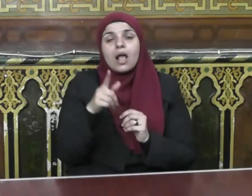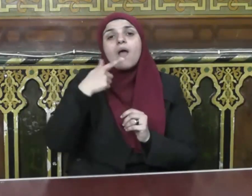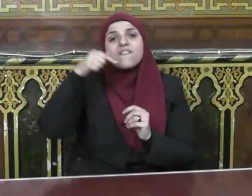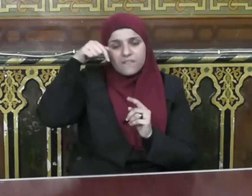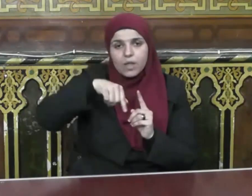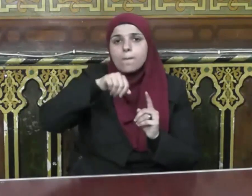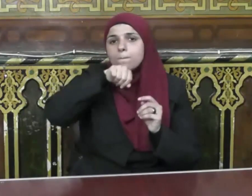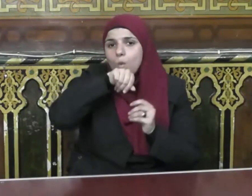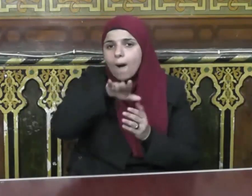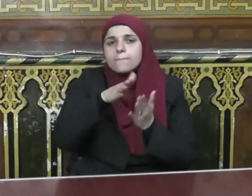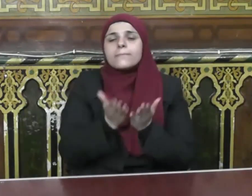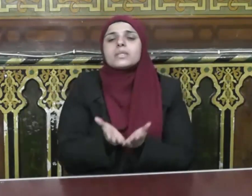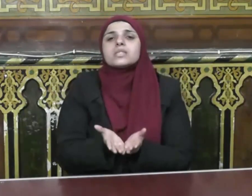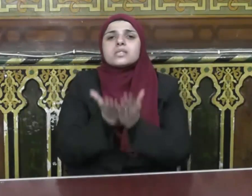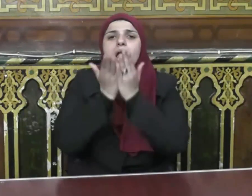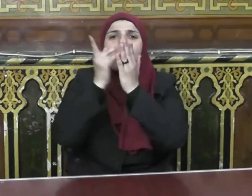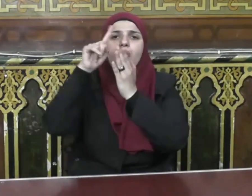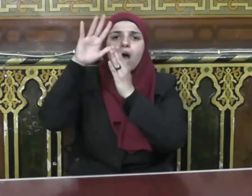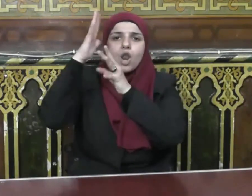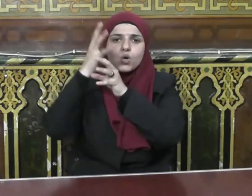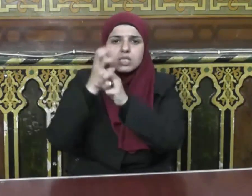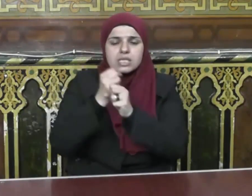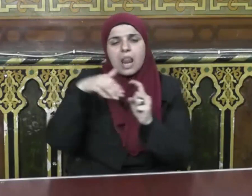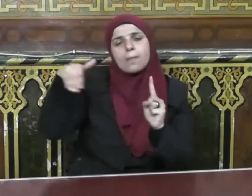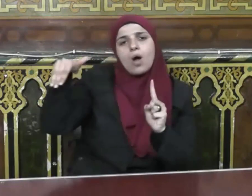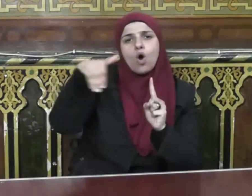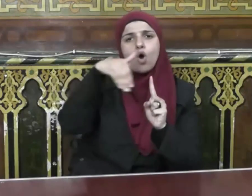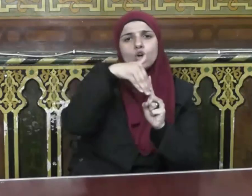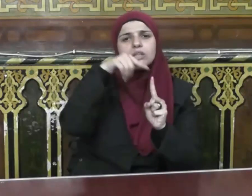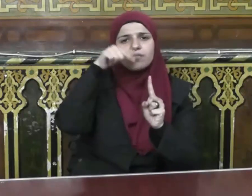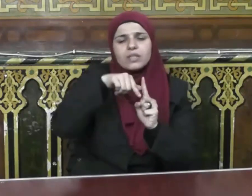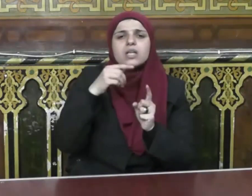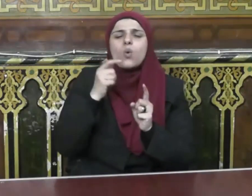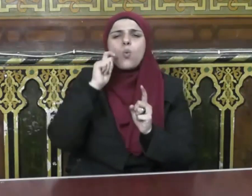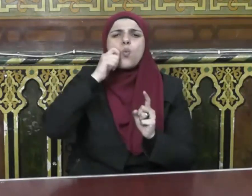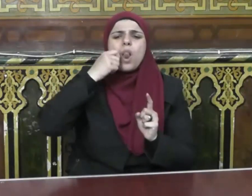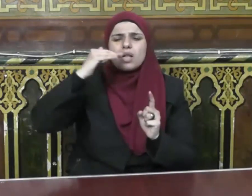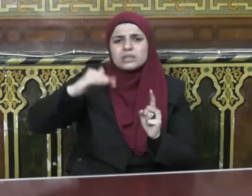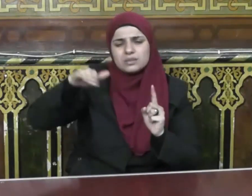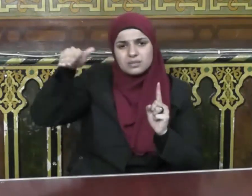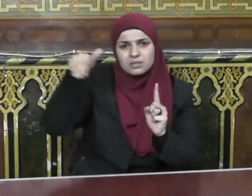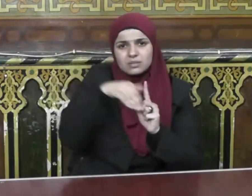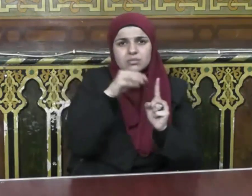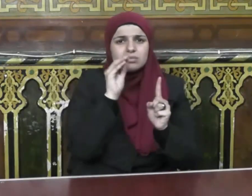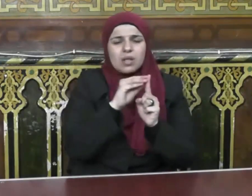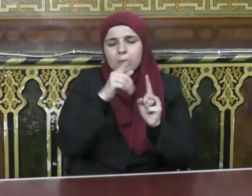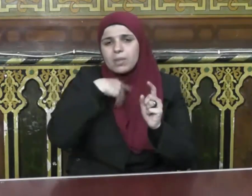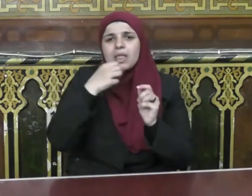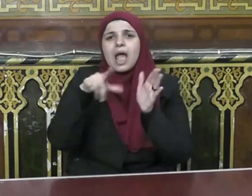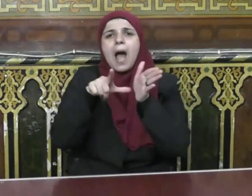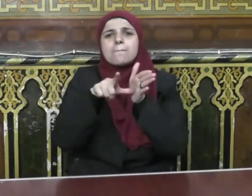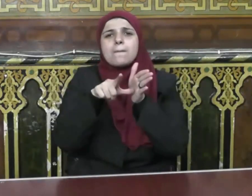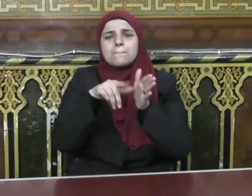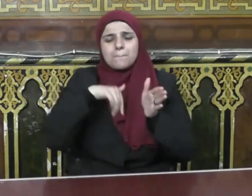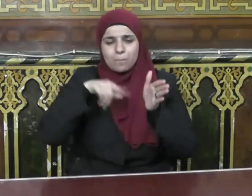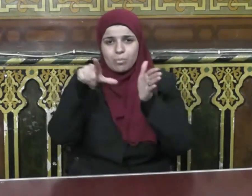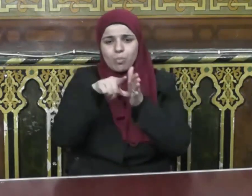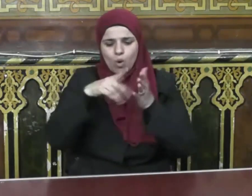رسول الله صلى الله عليه وسلم بصبي فبال على ثوبه، فدعا رسول